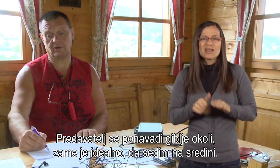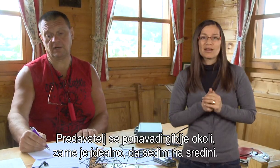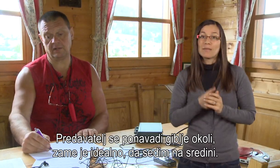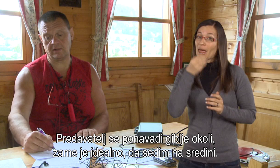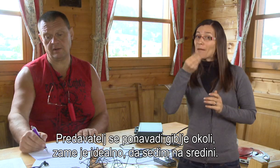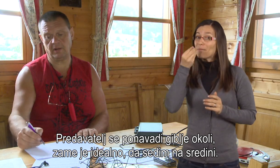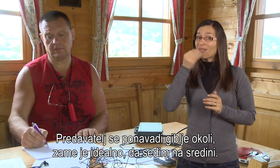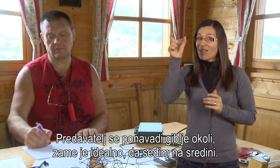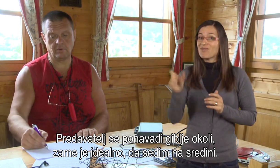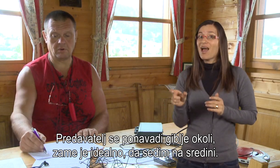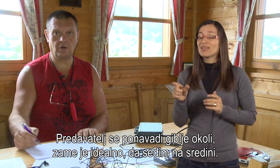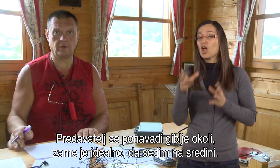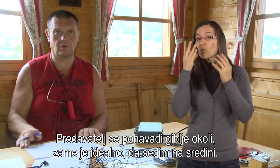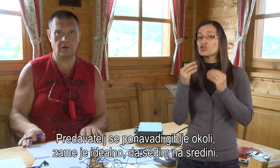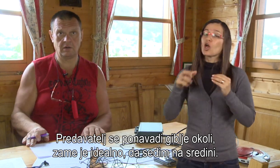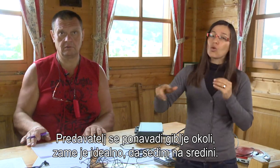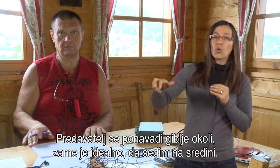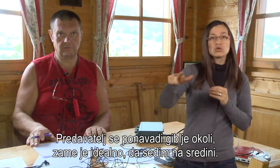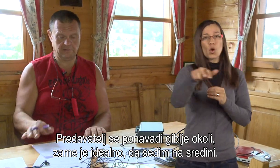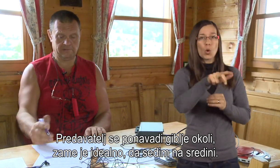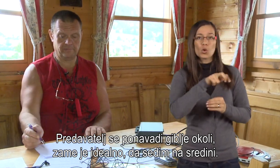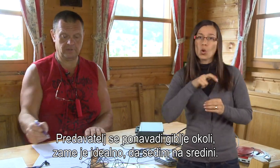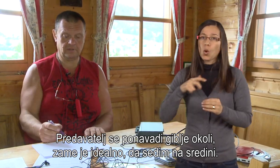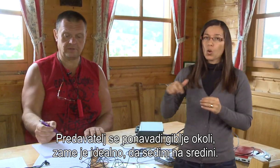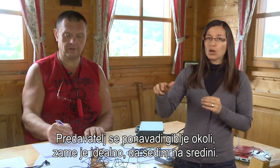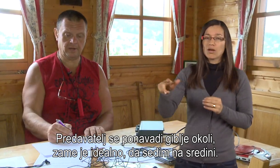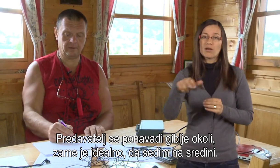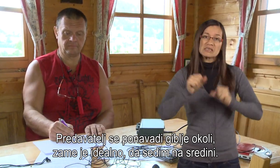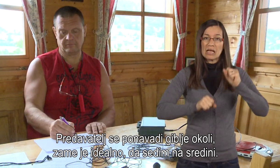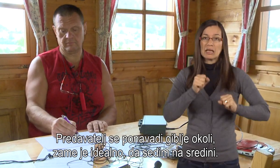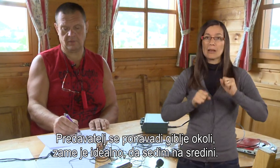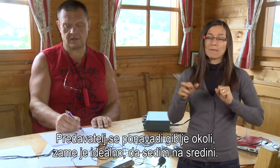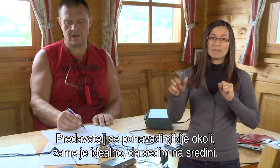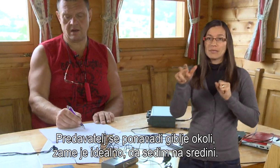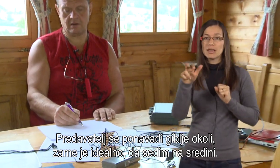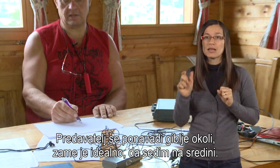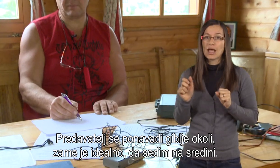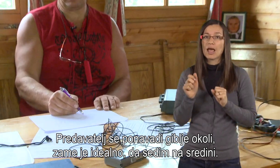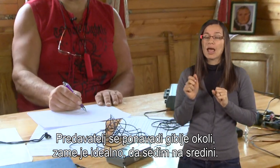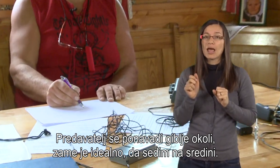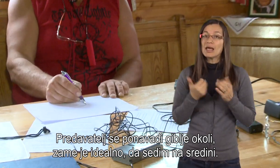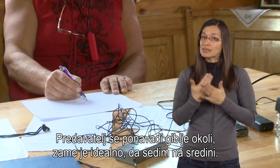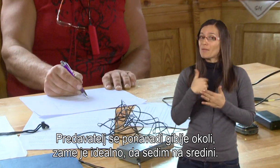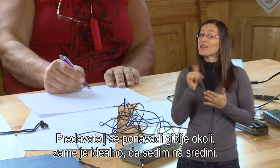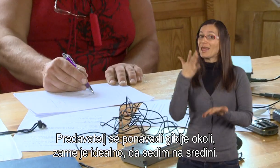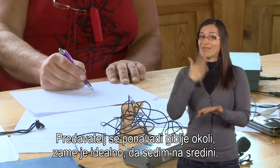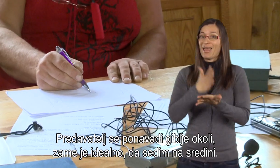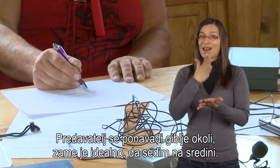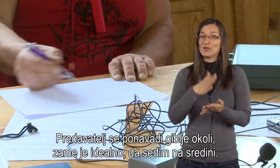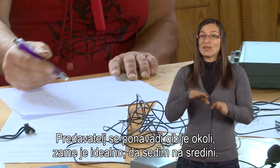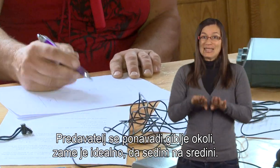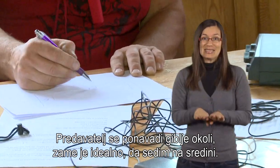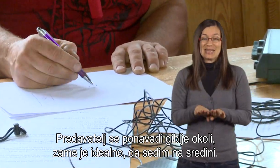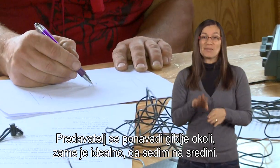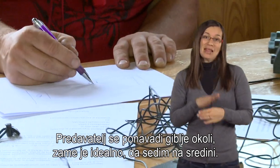Predavatelj ponavadi se giblje tukaj okoli in okoli. Se giblje, nekje je za mene idealno, da sedim takole